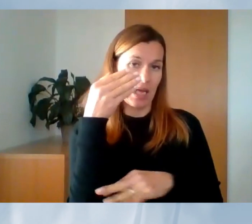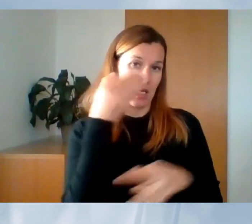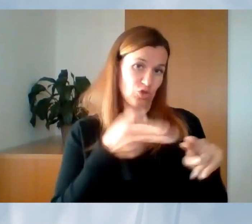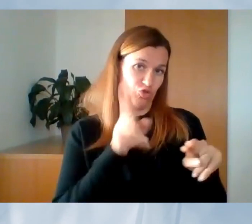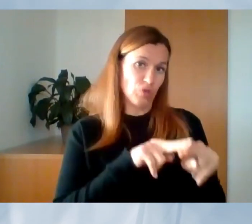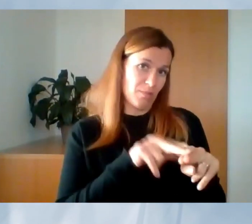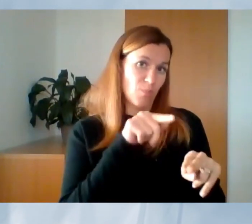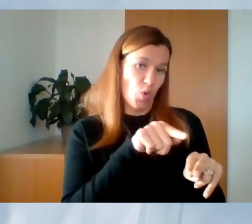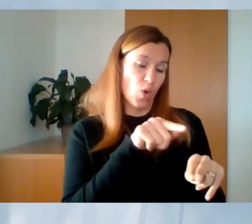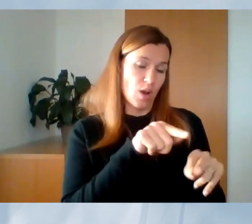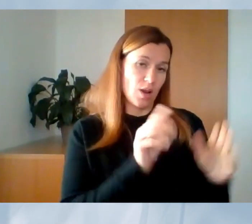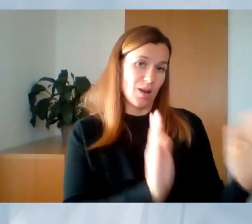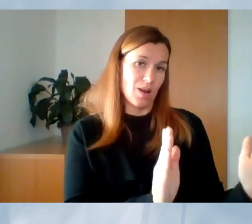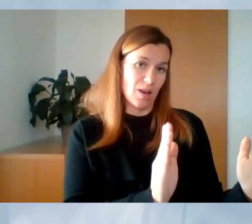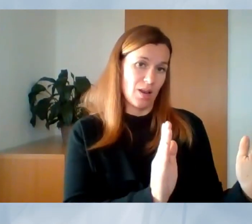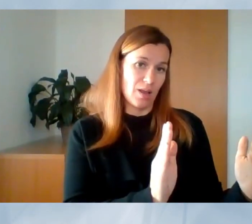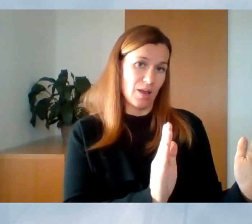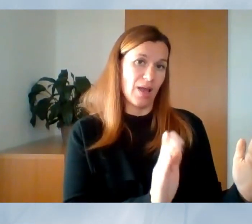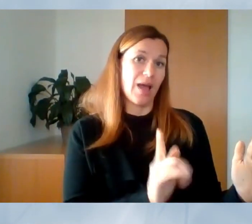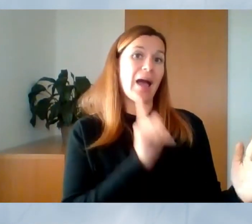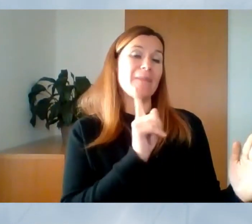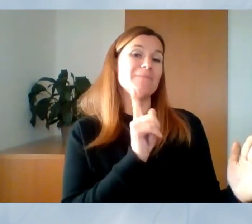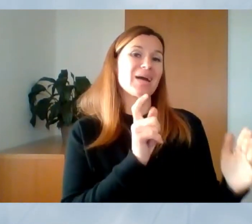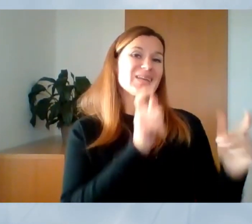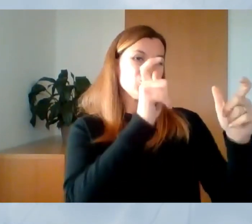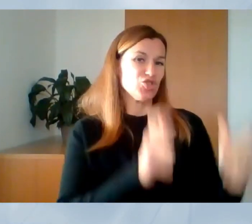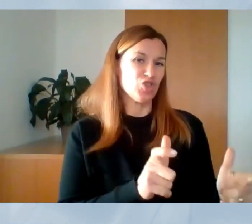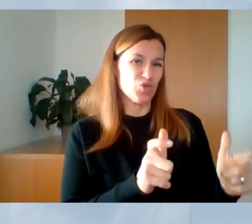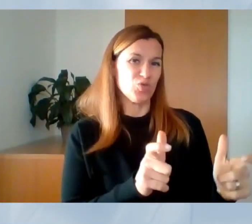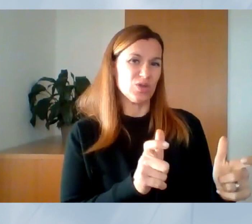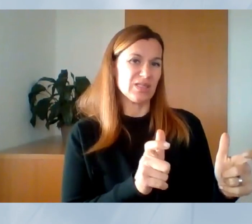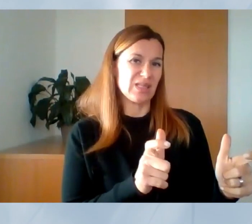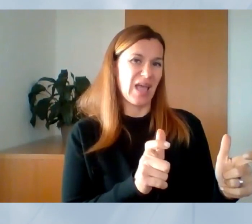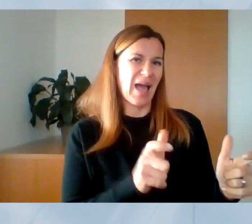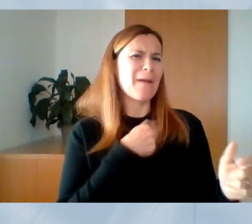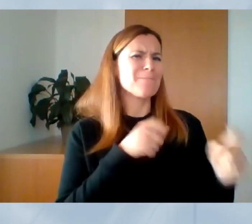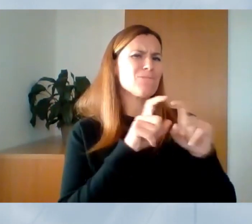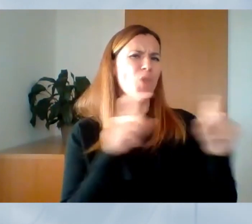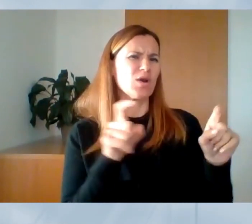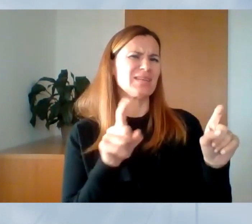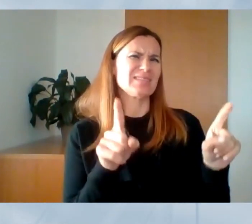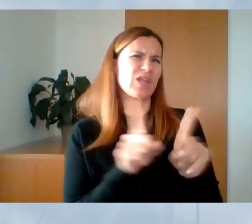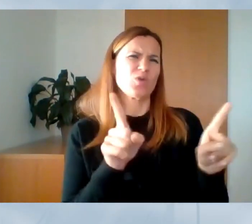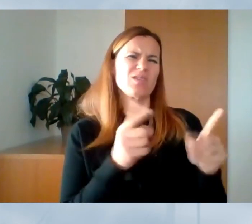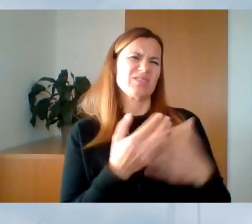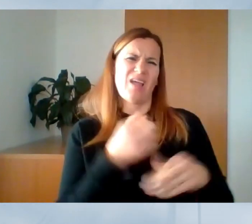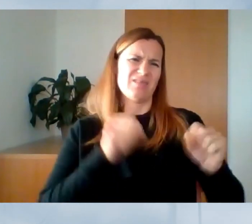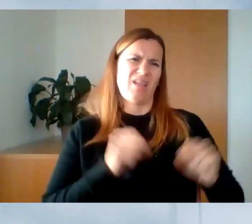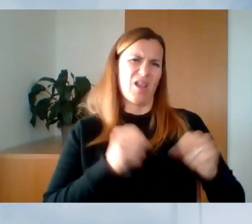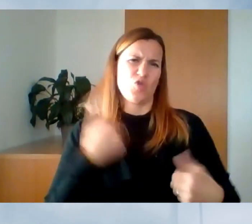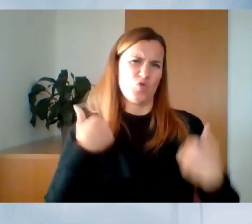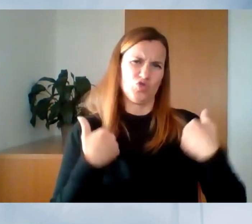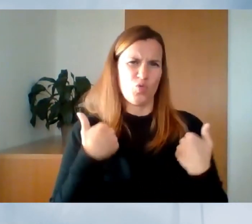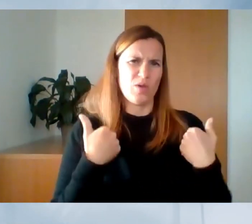hotela, čim bolj, kolikor to uspe, vendar pa inštitucija, bolnica ni za